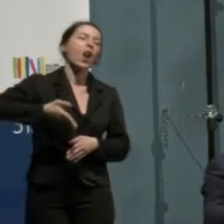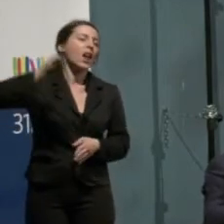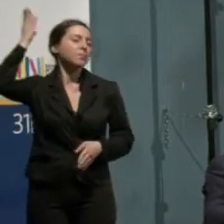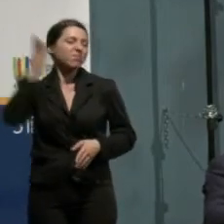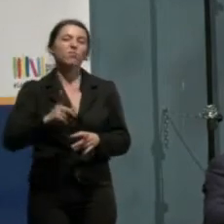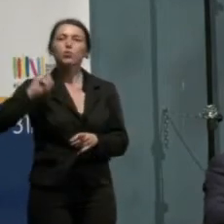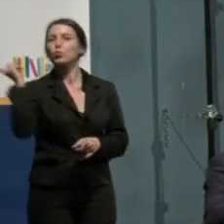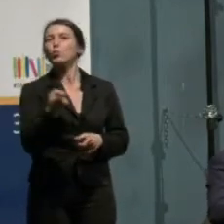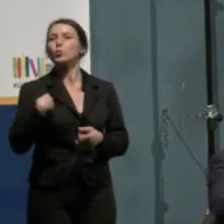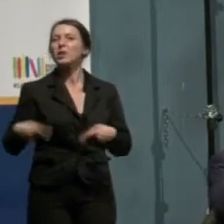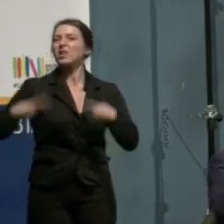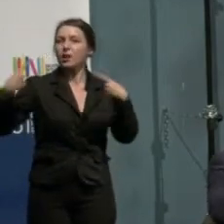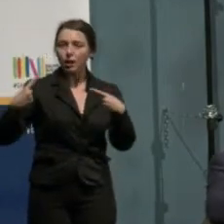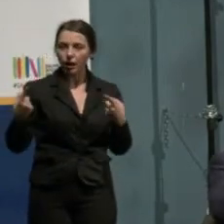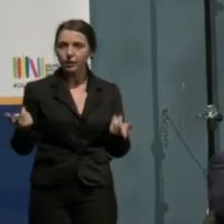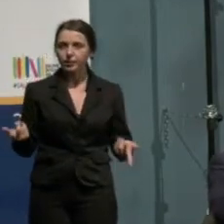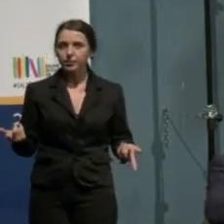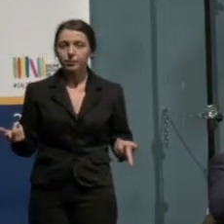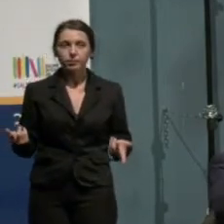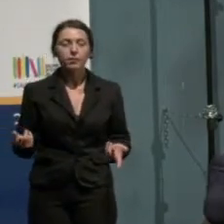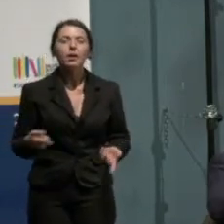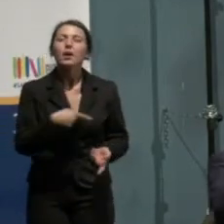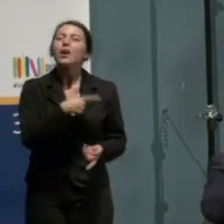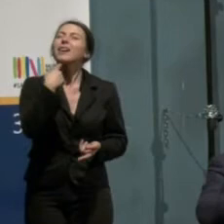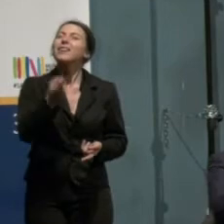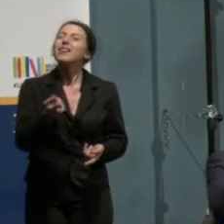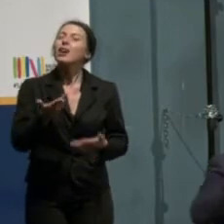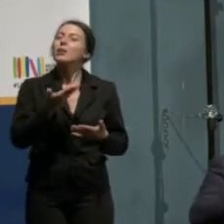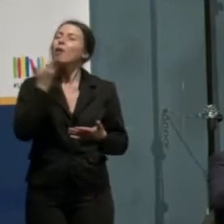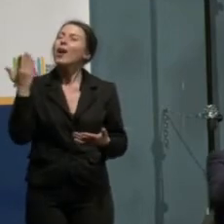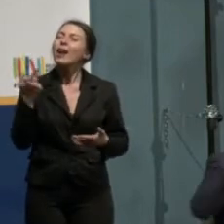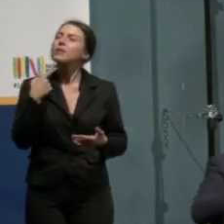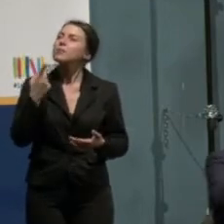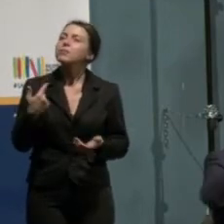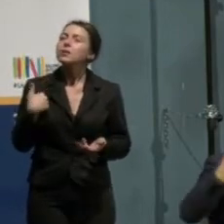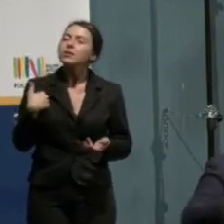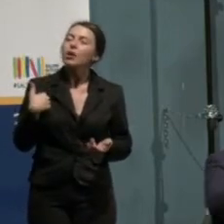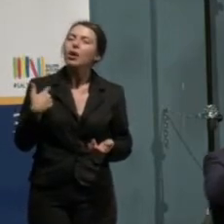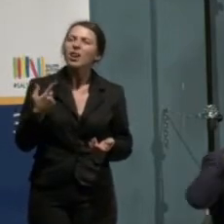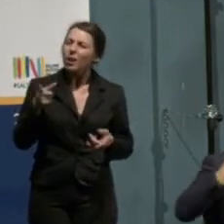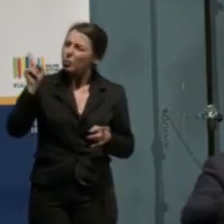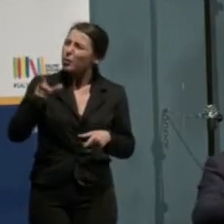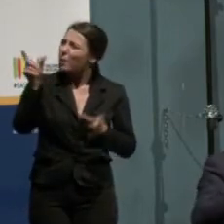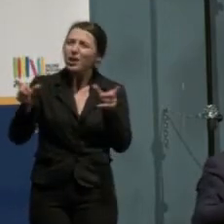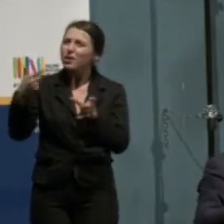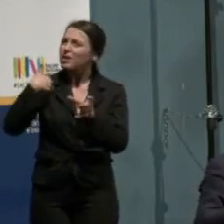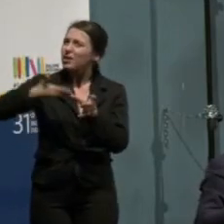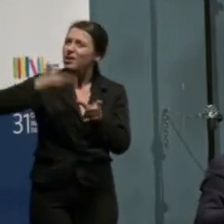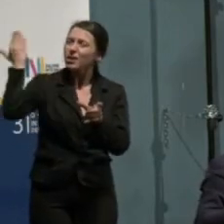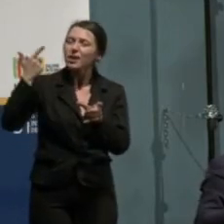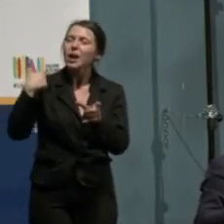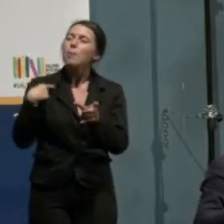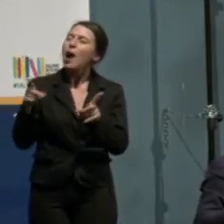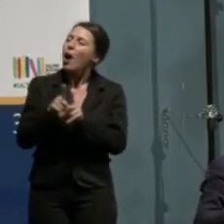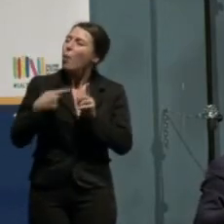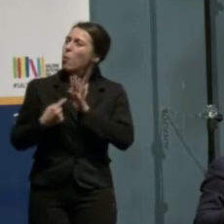avversari dire vogliamo diventare simbolo di chi non conosciamo perché non è e sapete a